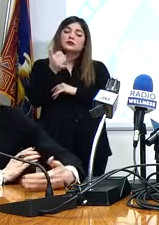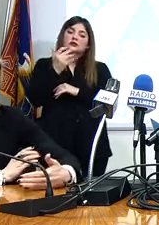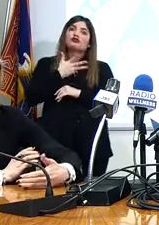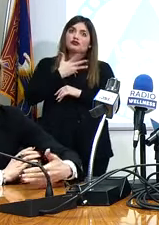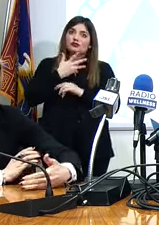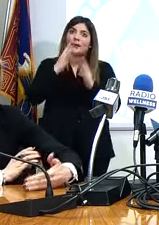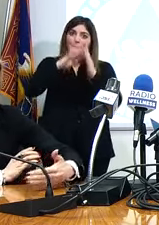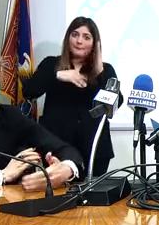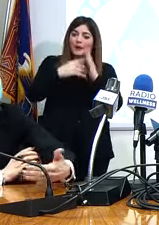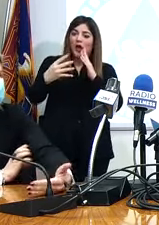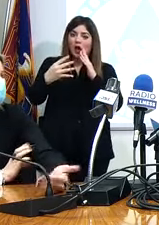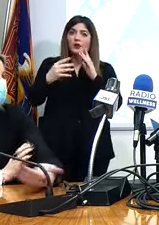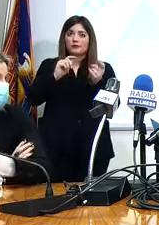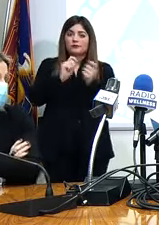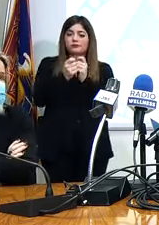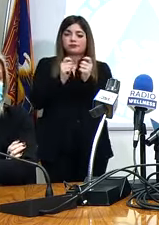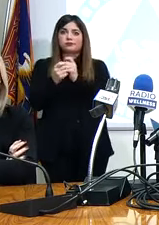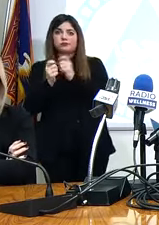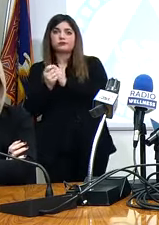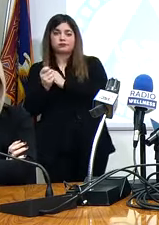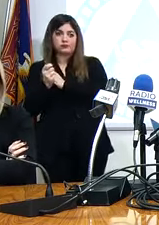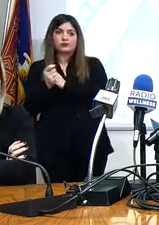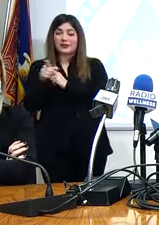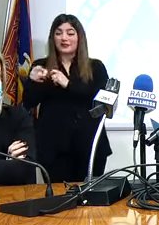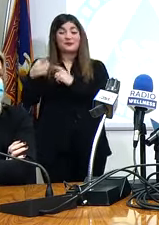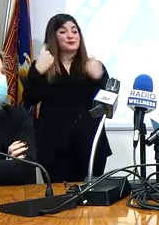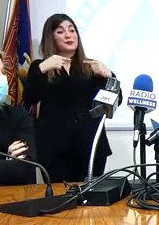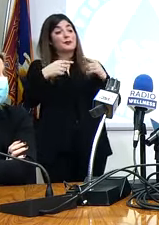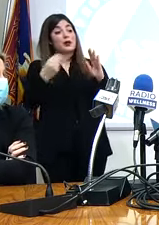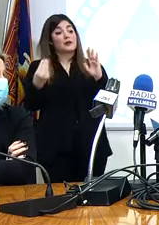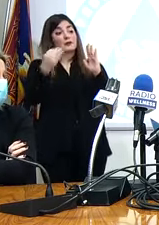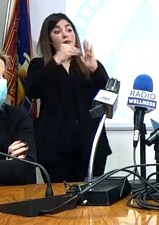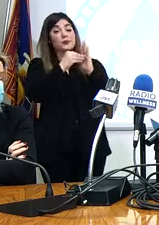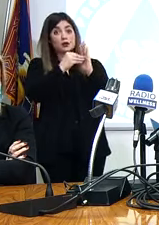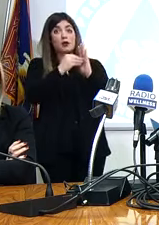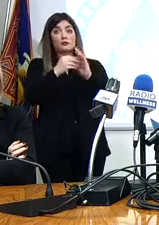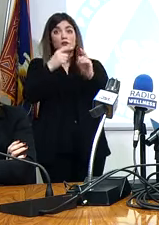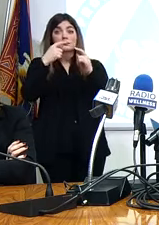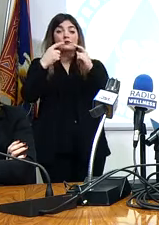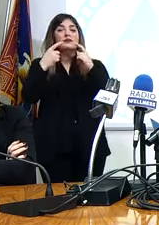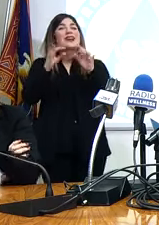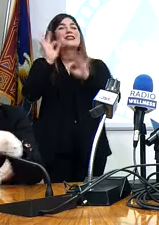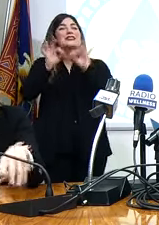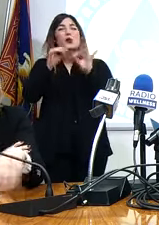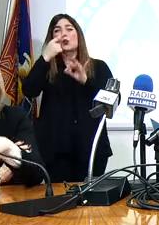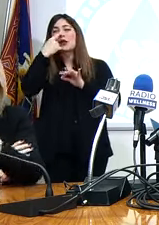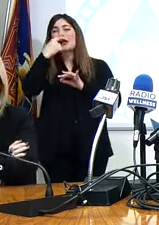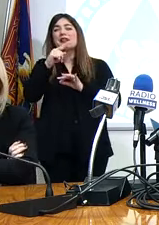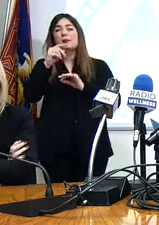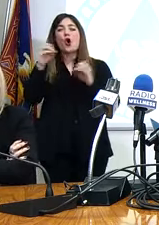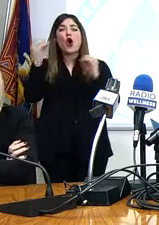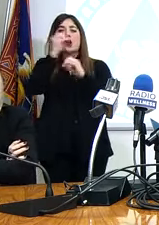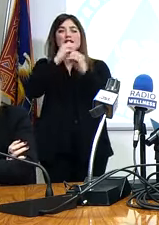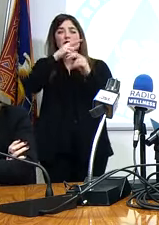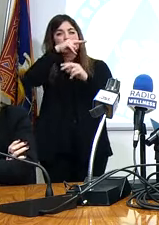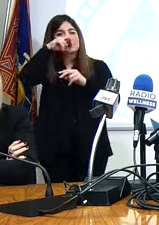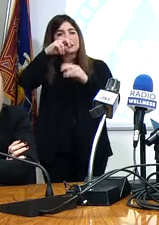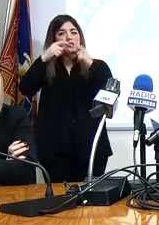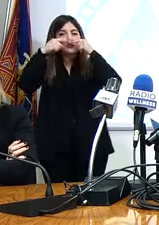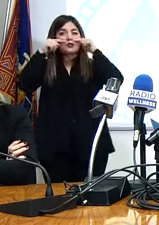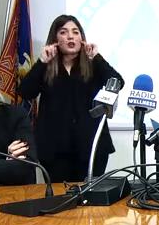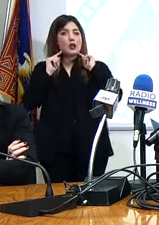una postilla del piano, sì, attuale. Eccetera. Esatto, e dopodiché sarà sempre in progress, perché poi